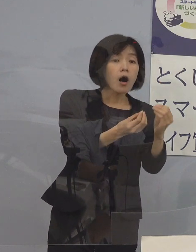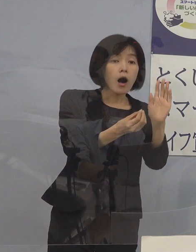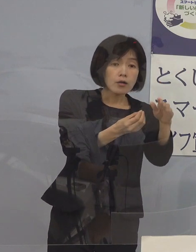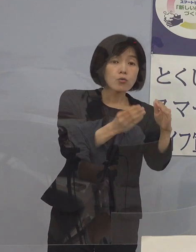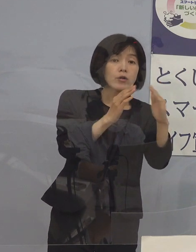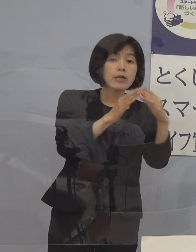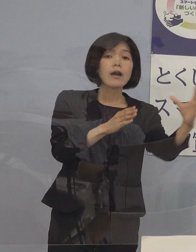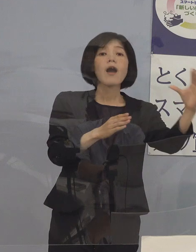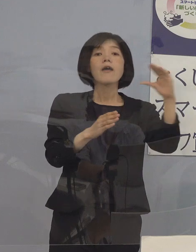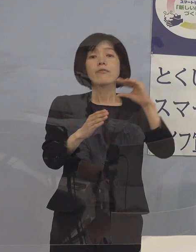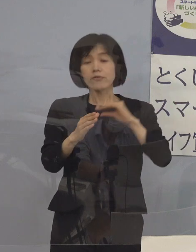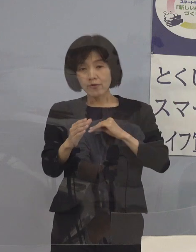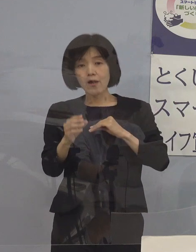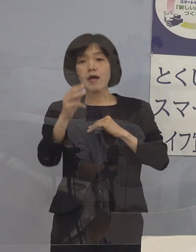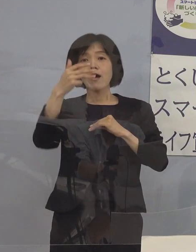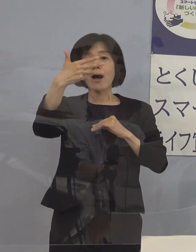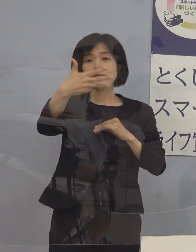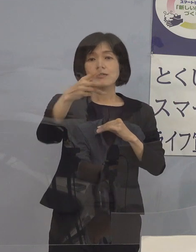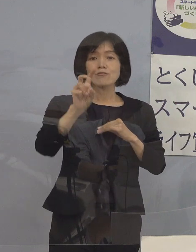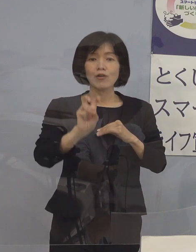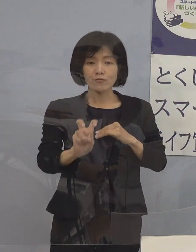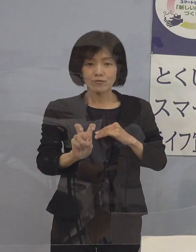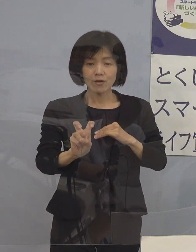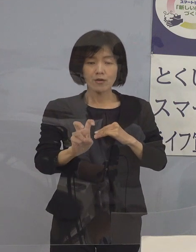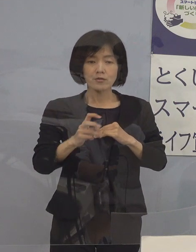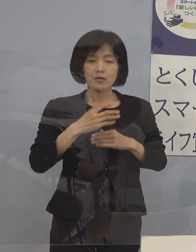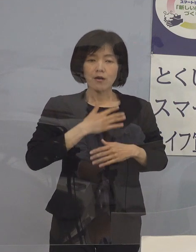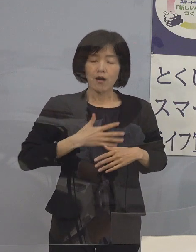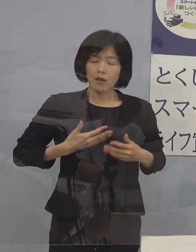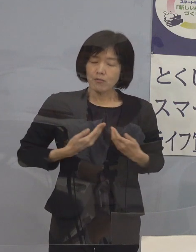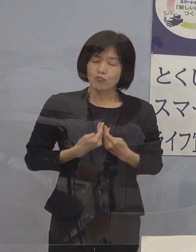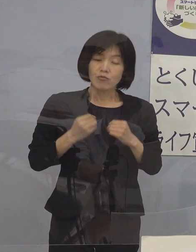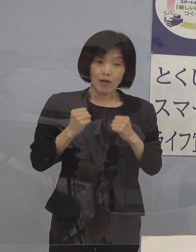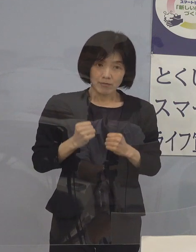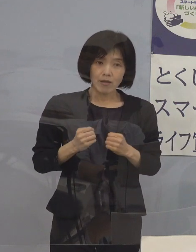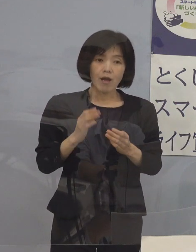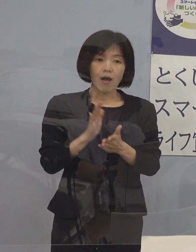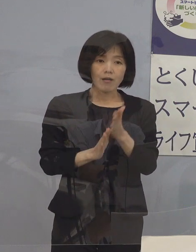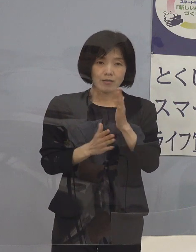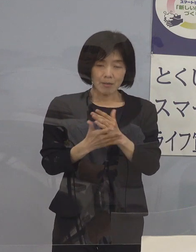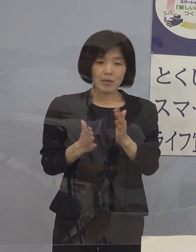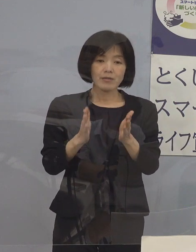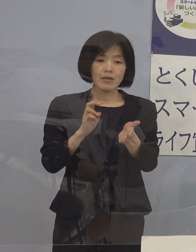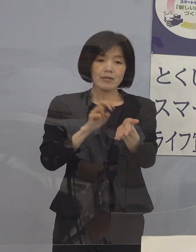ね。 でまた20日の日に症状が出て、はい、